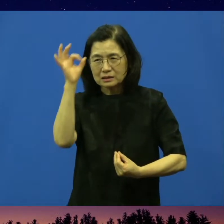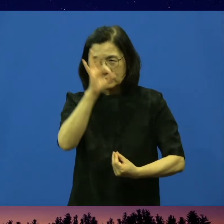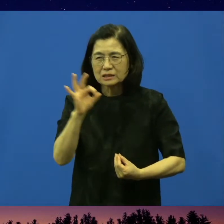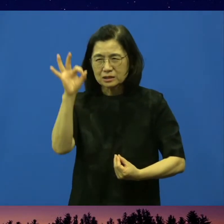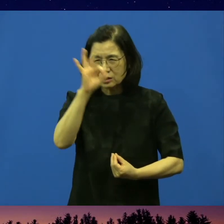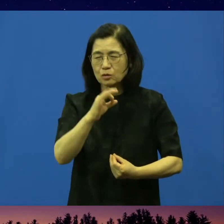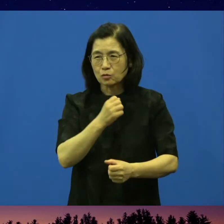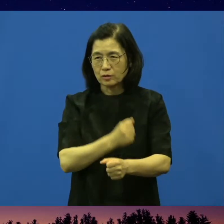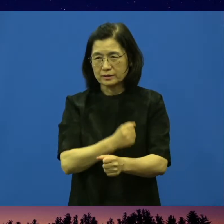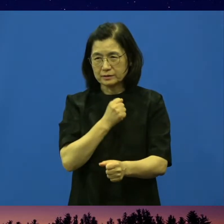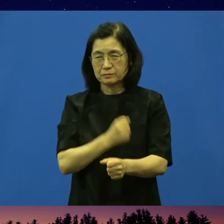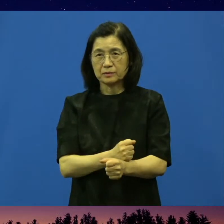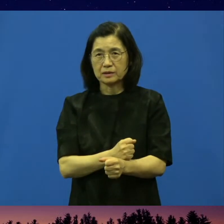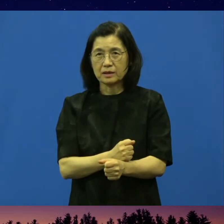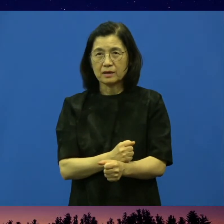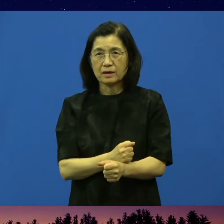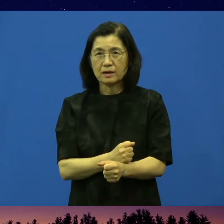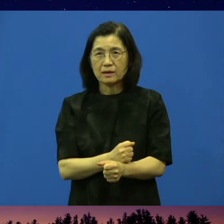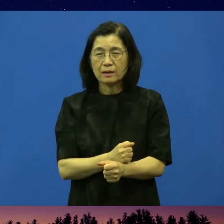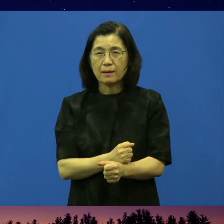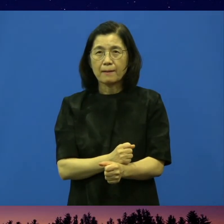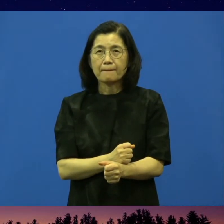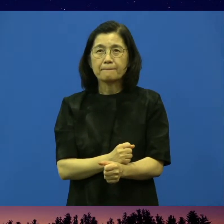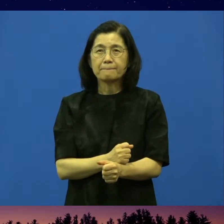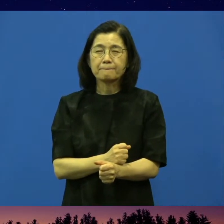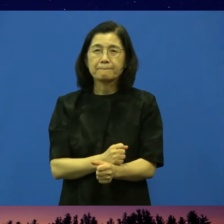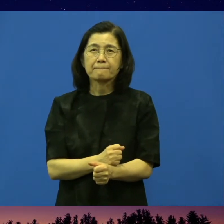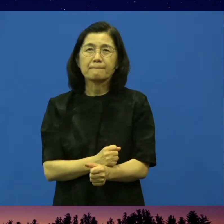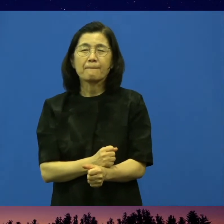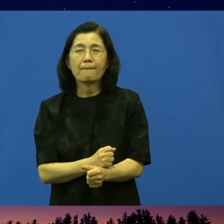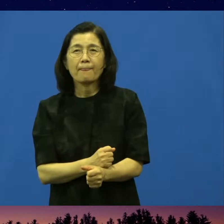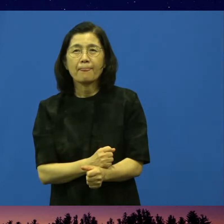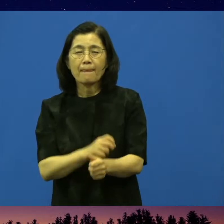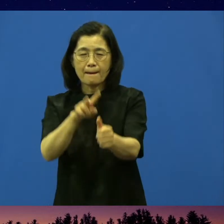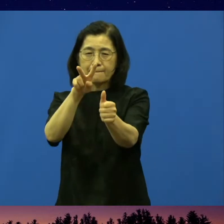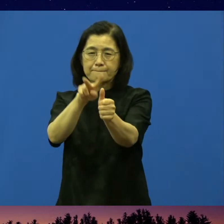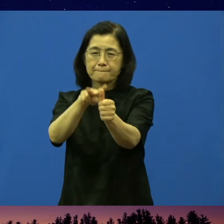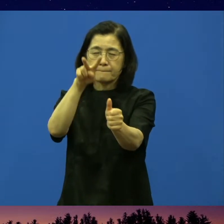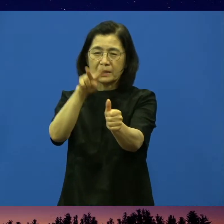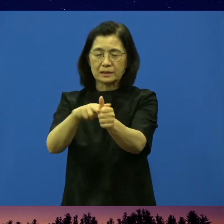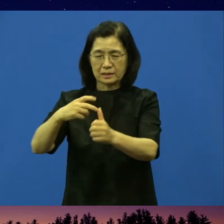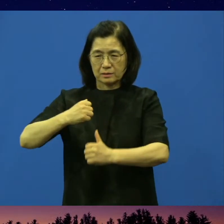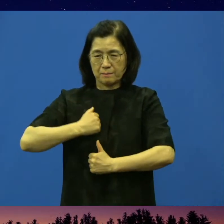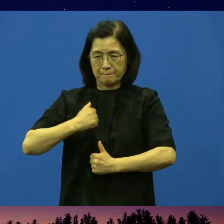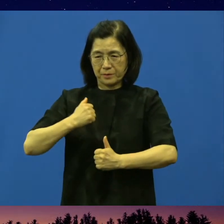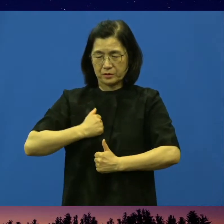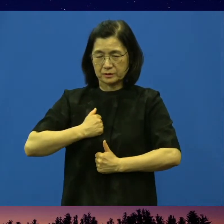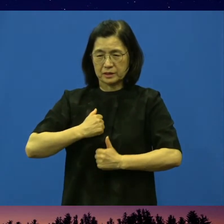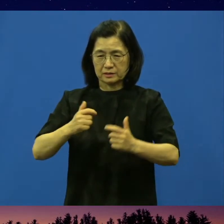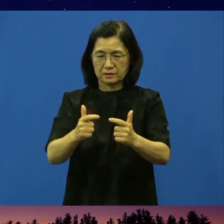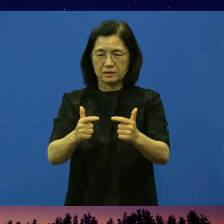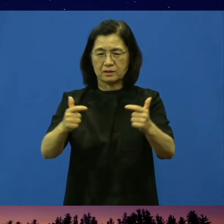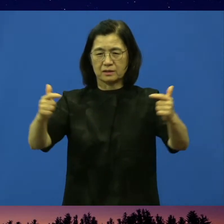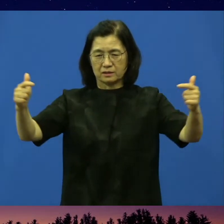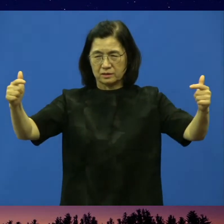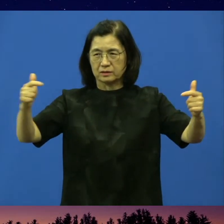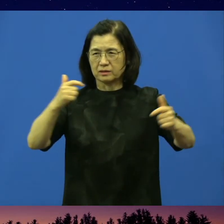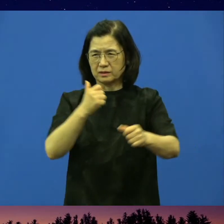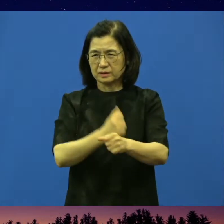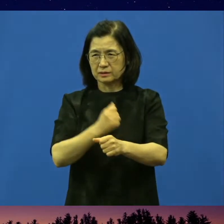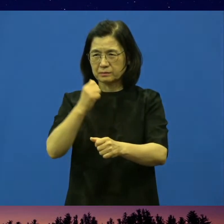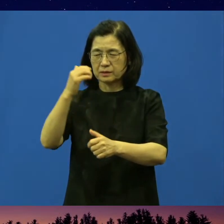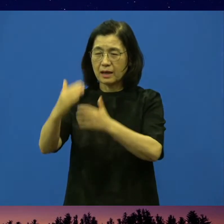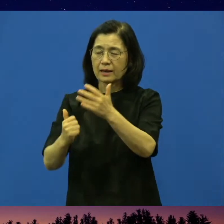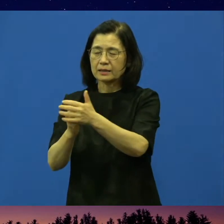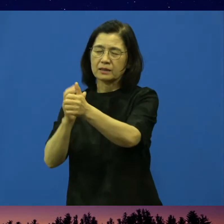마병을 막 늘려요. 마병을 늘리는 걸 하나님 원치 않았어요. 그러니까 인간의 힘으로 안정성을 확보하려는